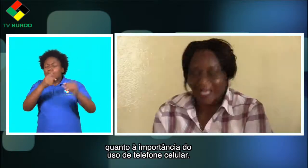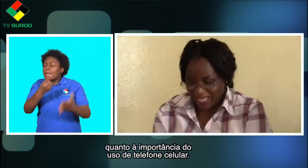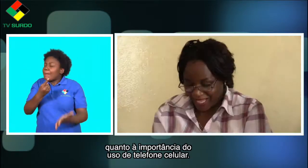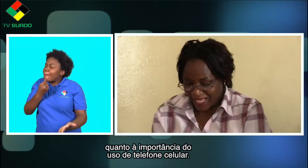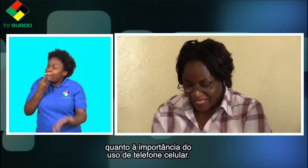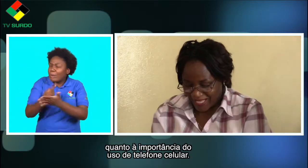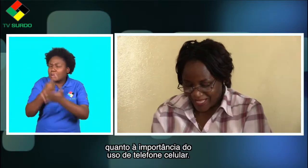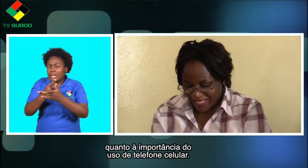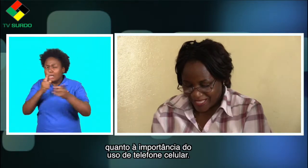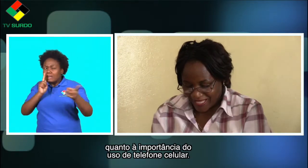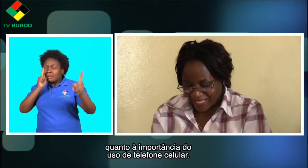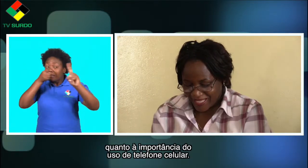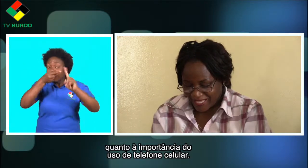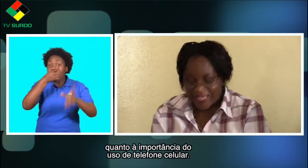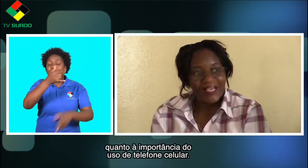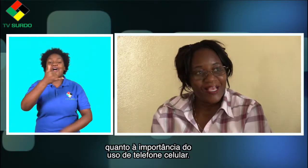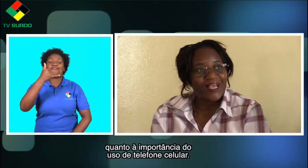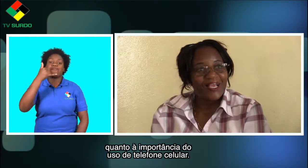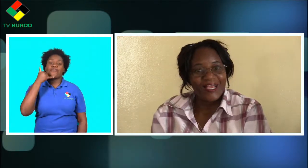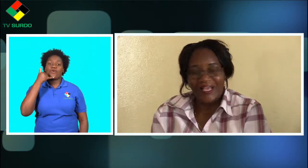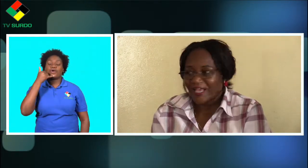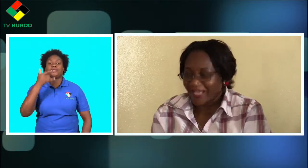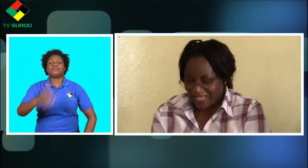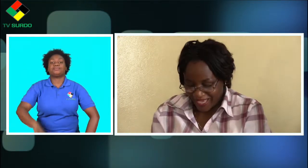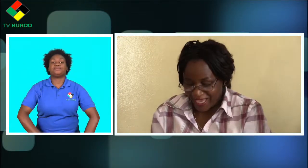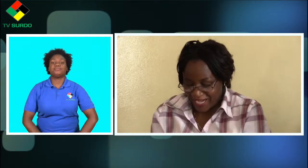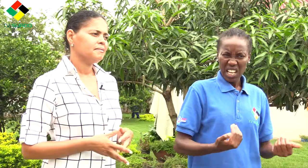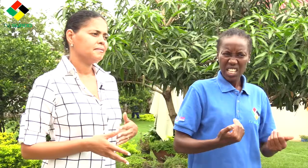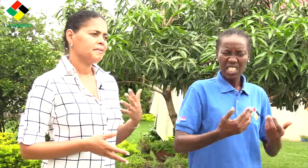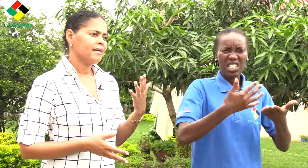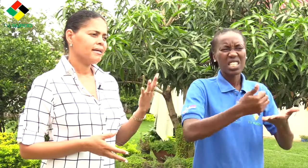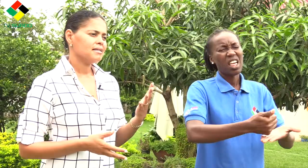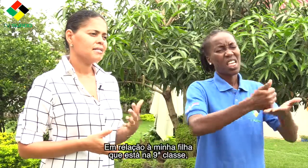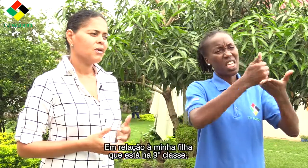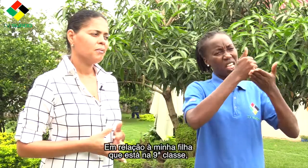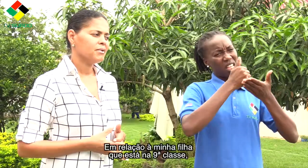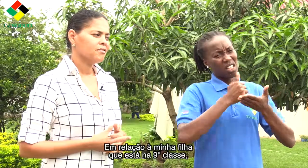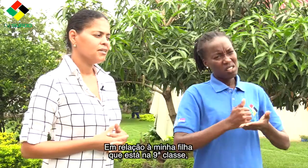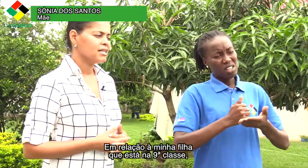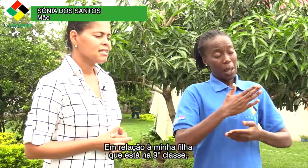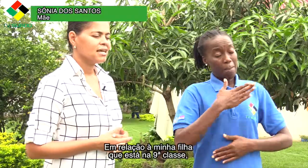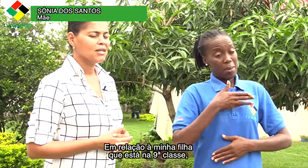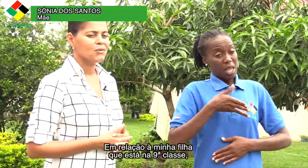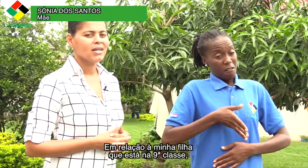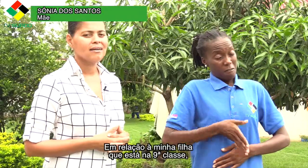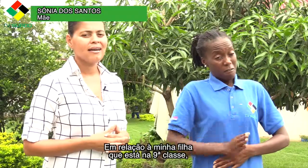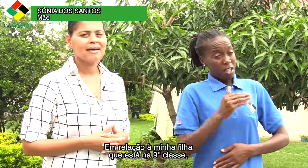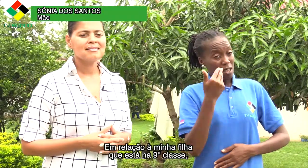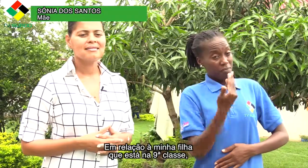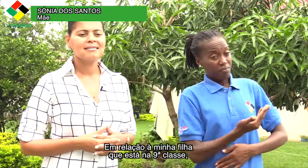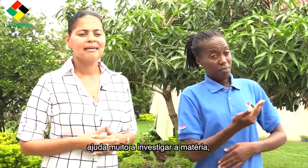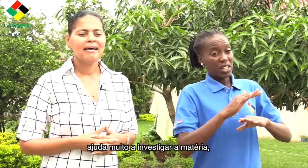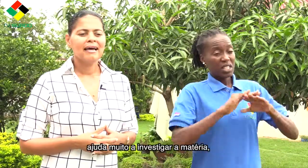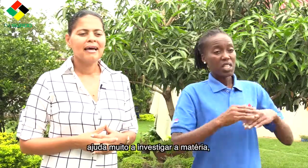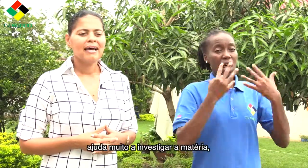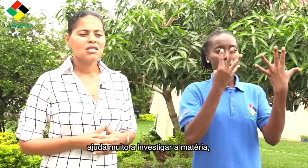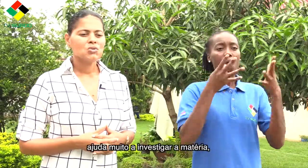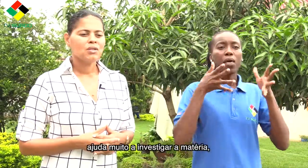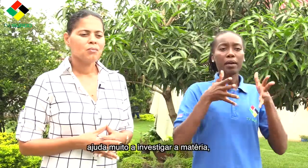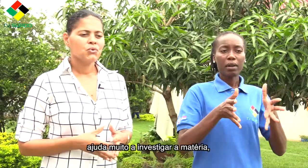de telefone celular. Em relação à minha filha, está na nona classe,